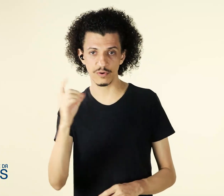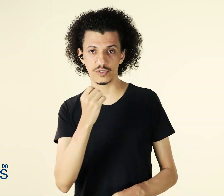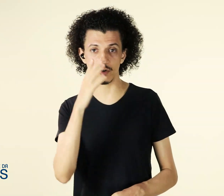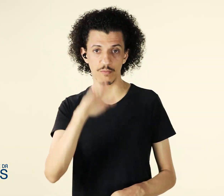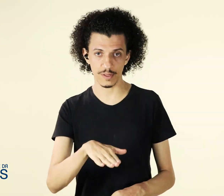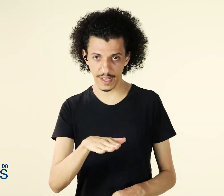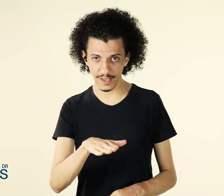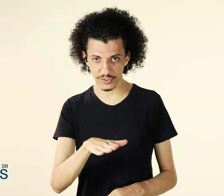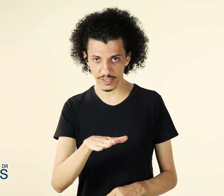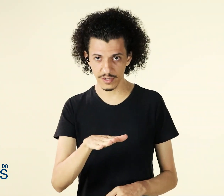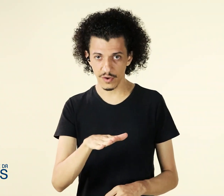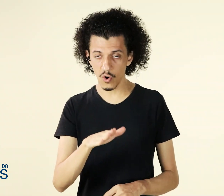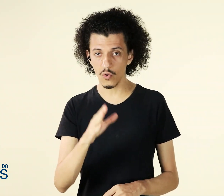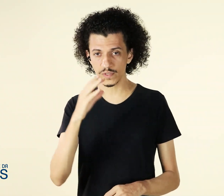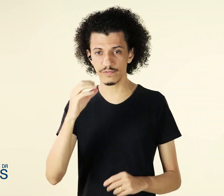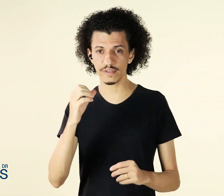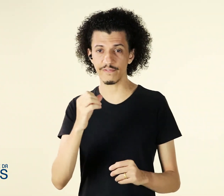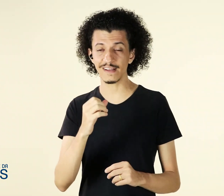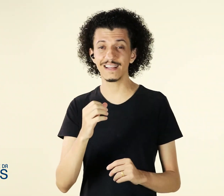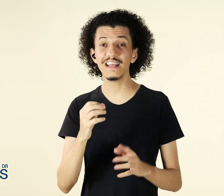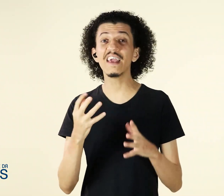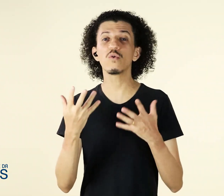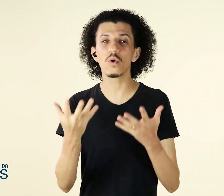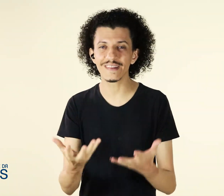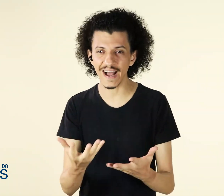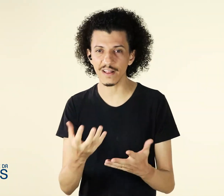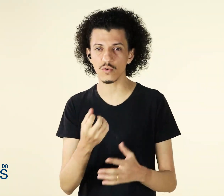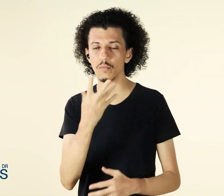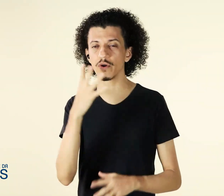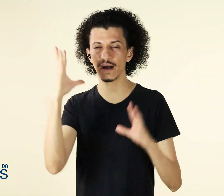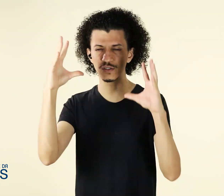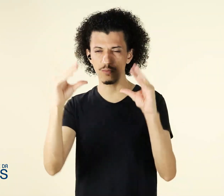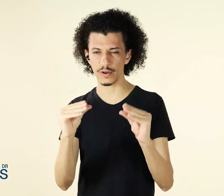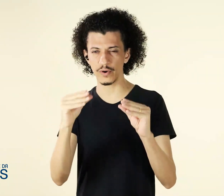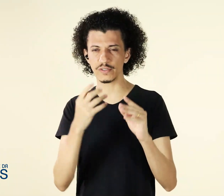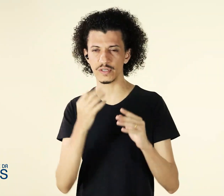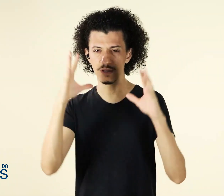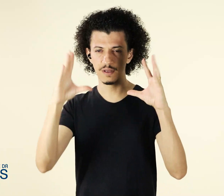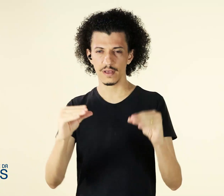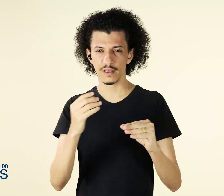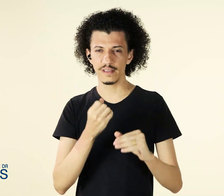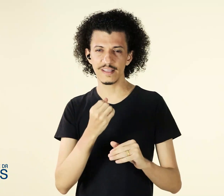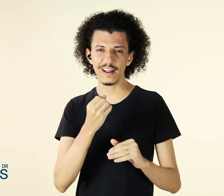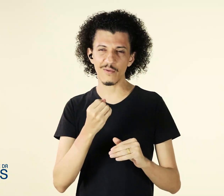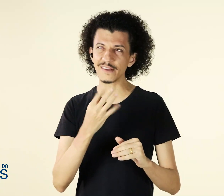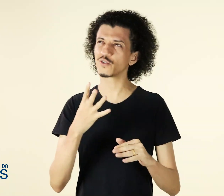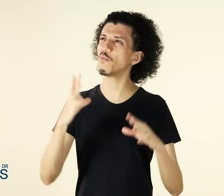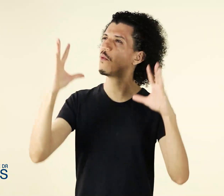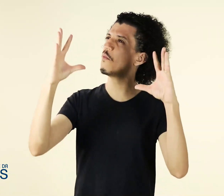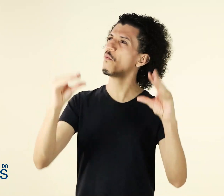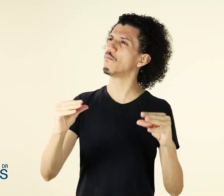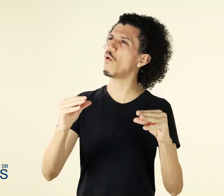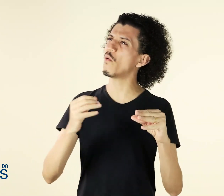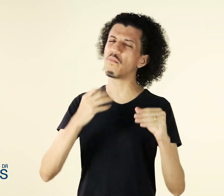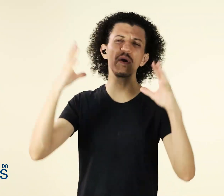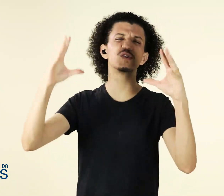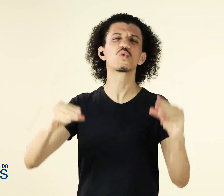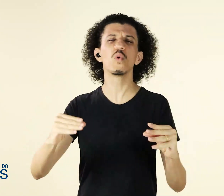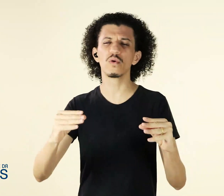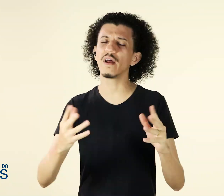dia ou boa tarde, ou se você faz ele encurtado, como no caso do boa noite, que seria quase como um bom escuro. Não,